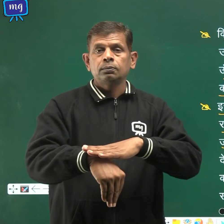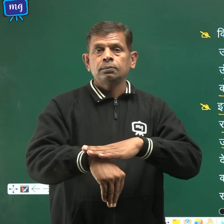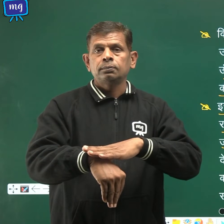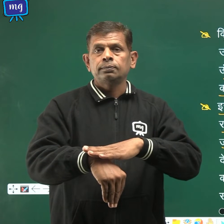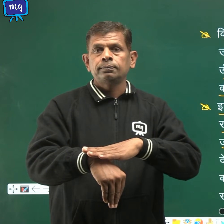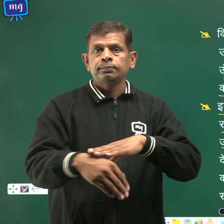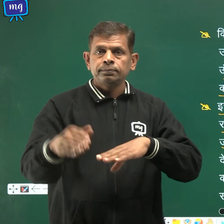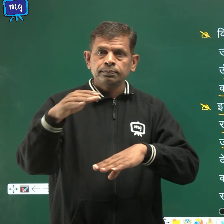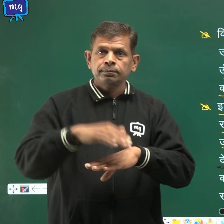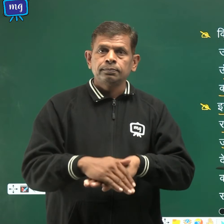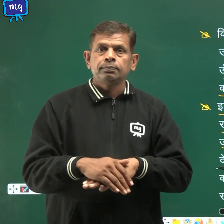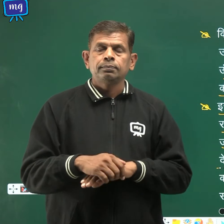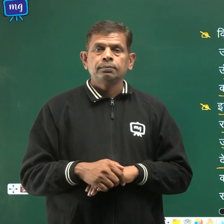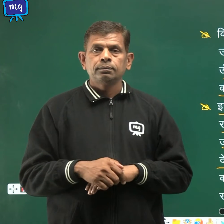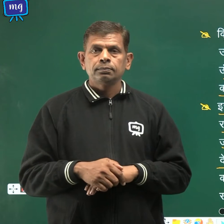दबा देते हैं।